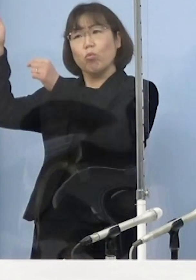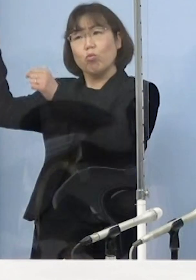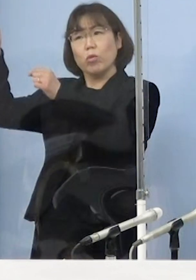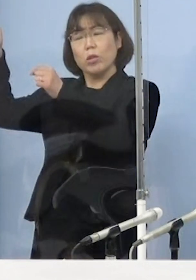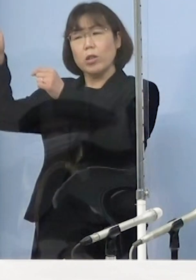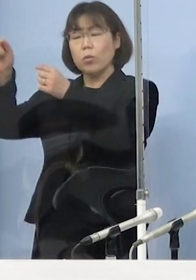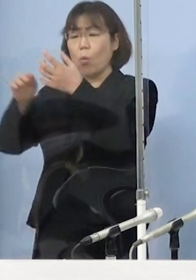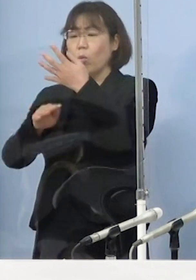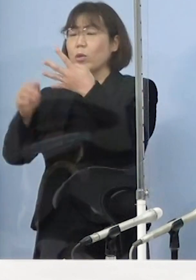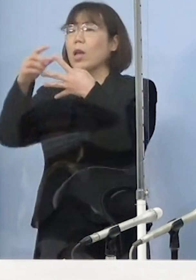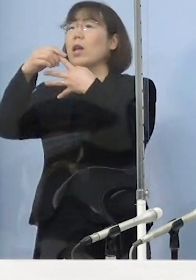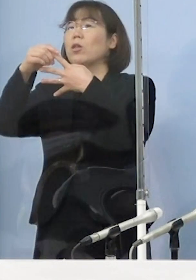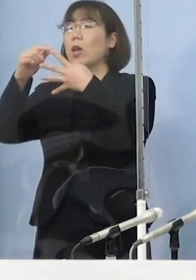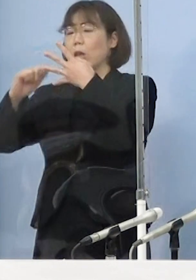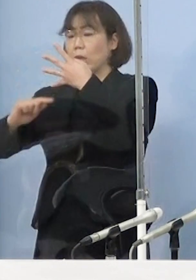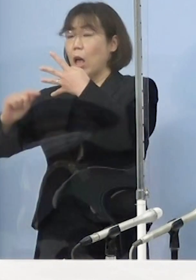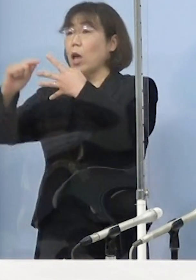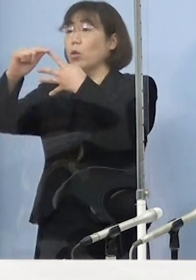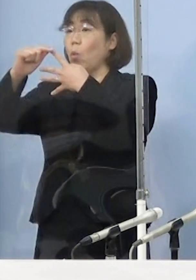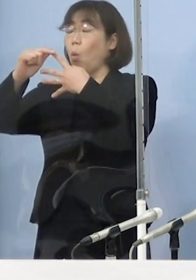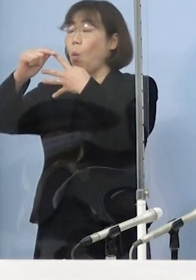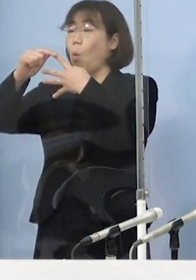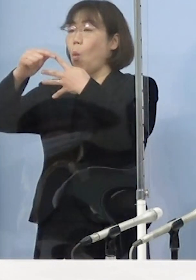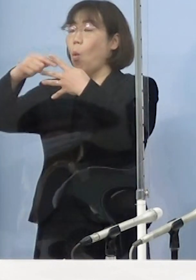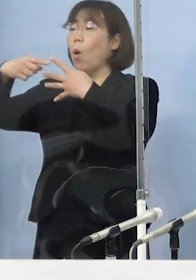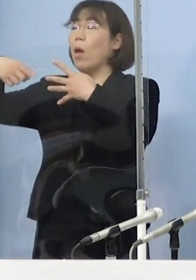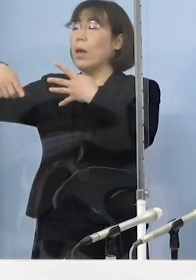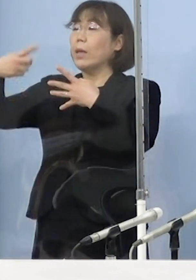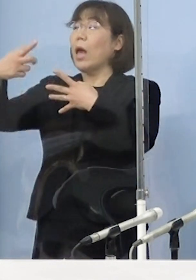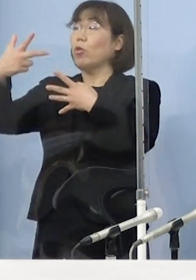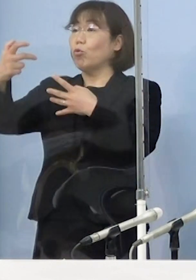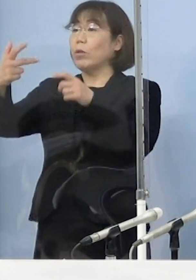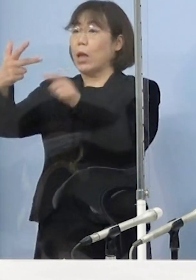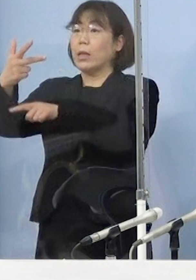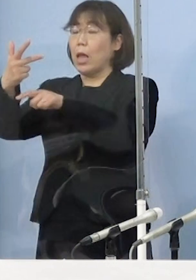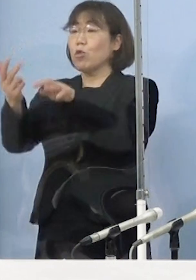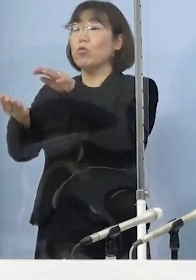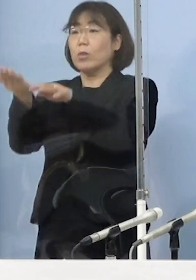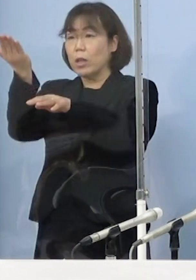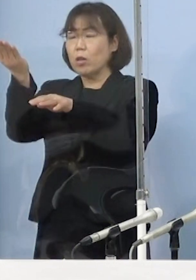ゆるステージ4 170人以上という、ま